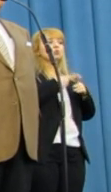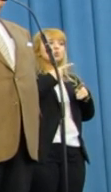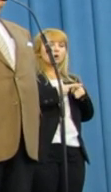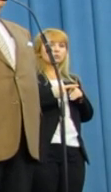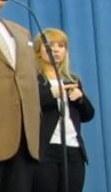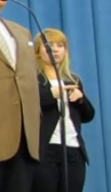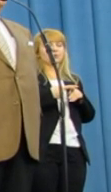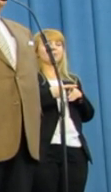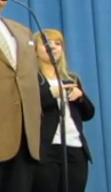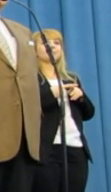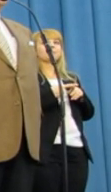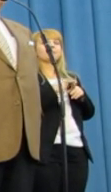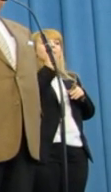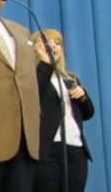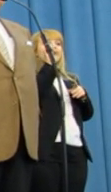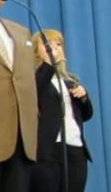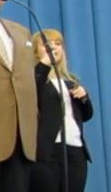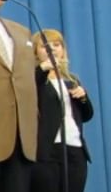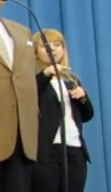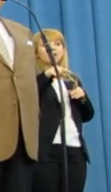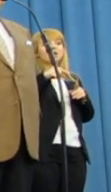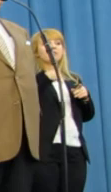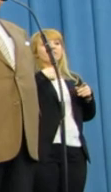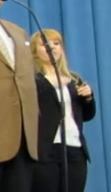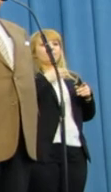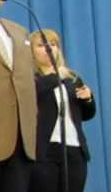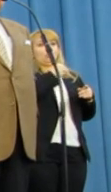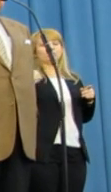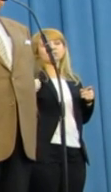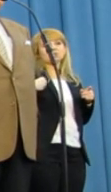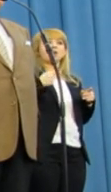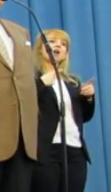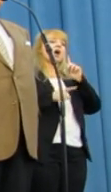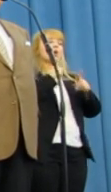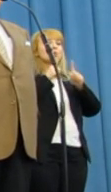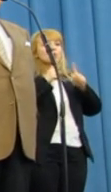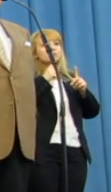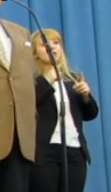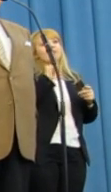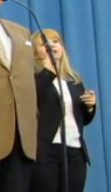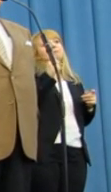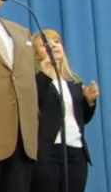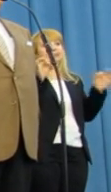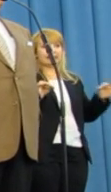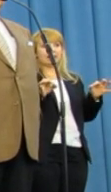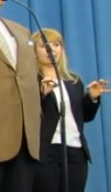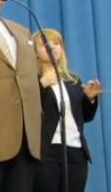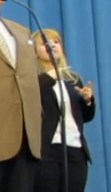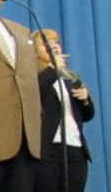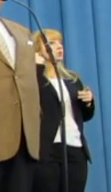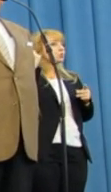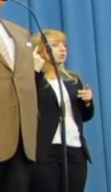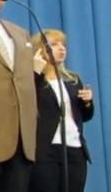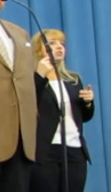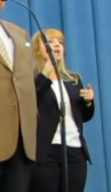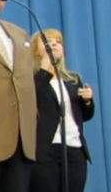członków SLD w kraju, z którymi rozmawiam. I to, że teraz będziecie państwo świadkami bardzo dużego ataku